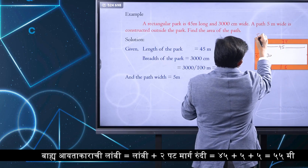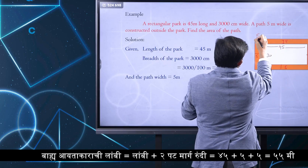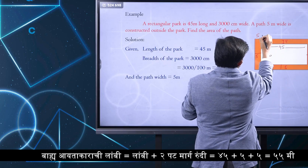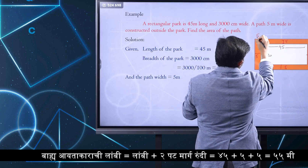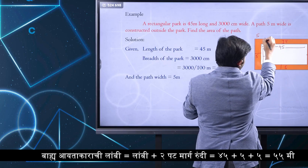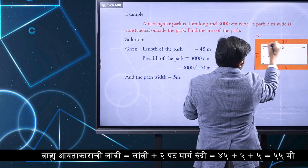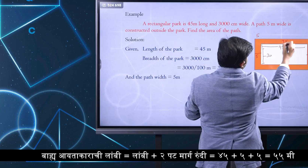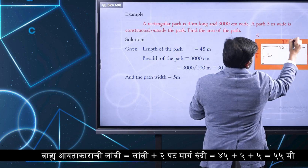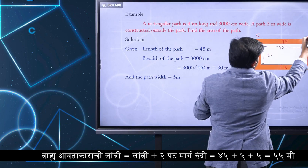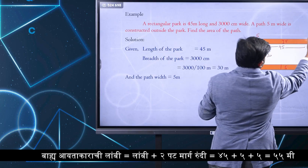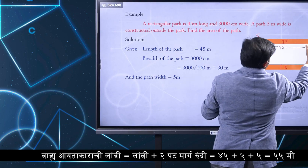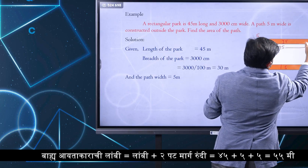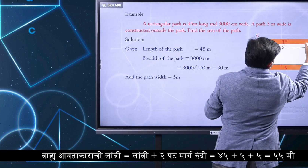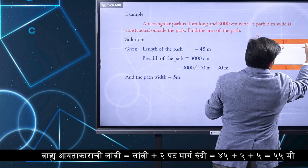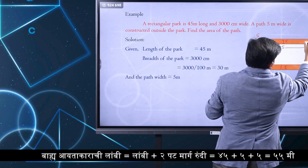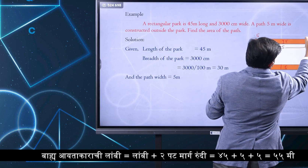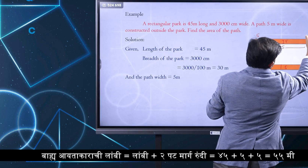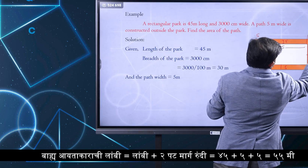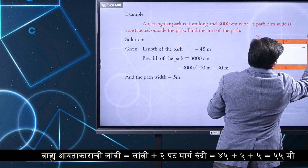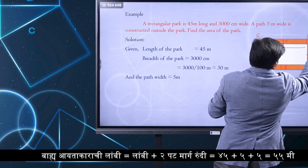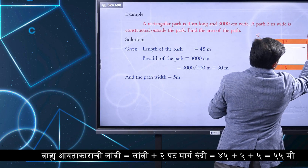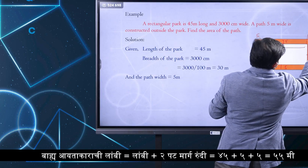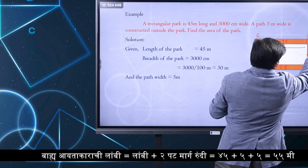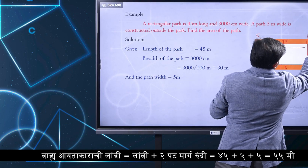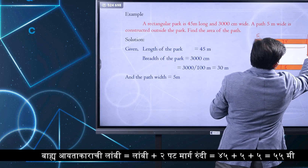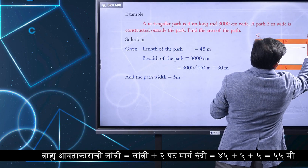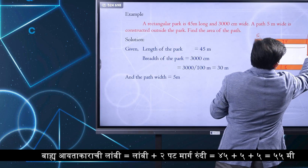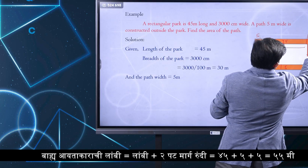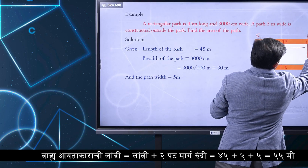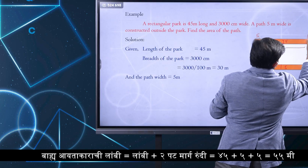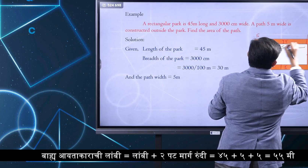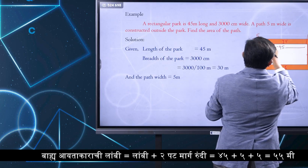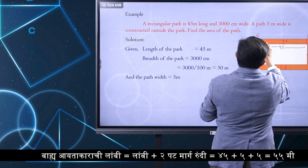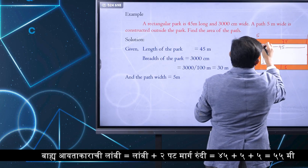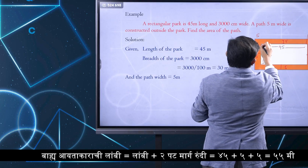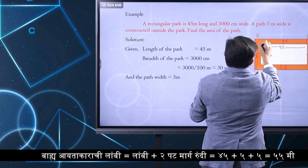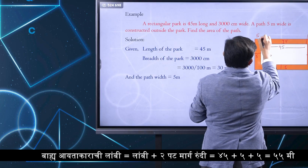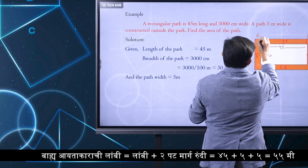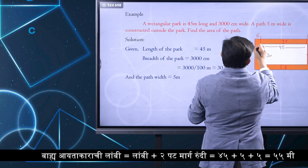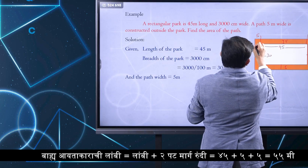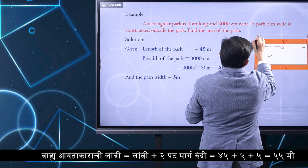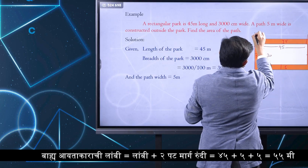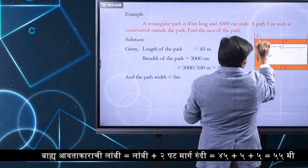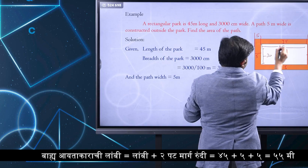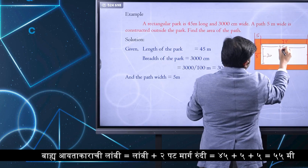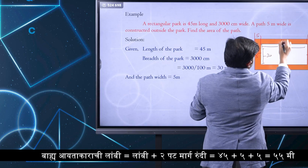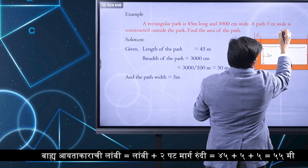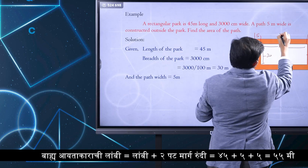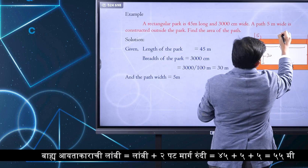इज इक्वल टू 45 प्लस 5 प्लस 5 इज इक्वल टू 55 मीटर.